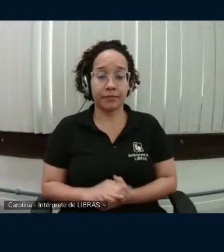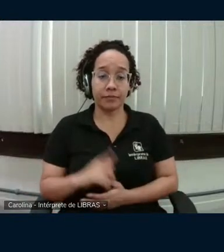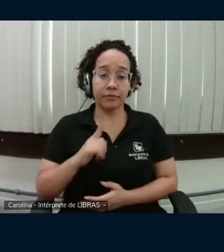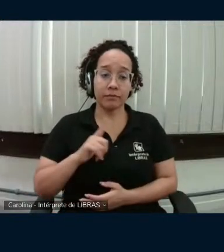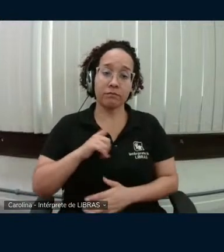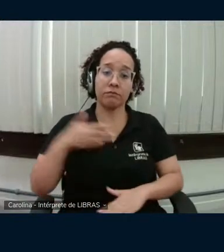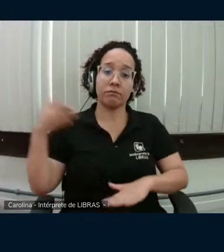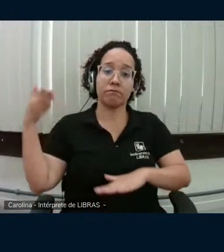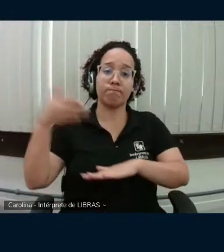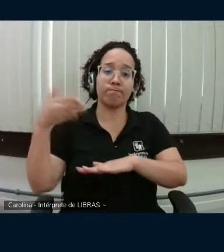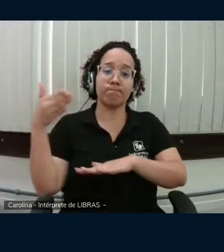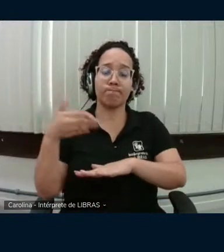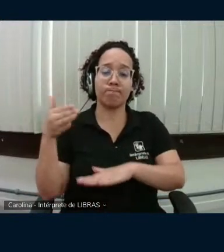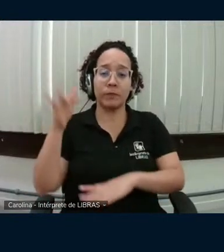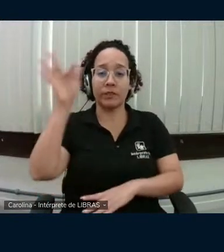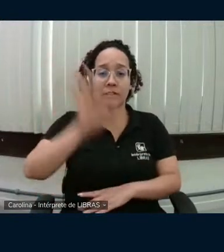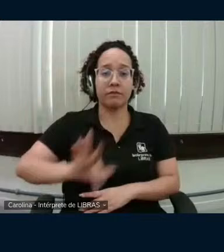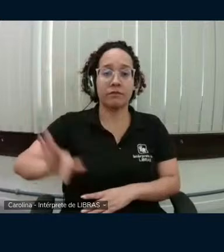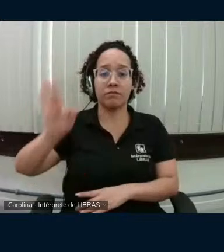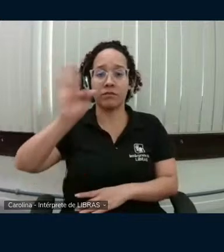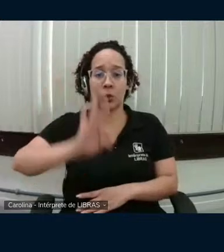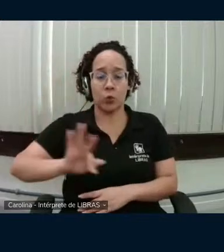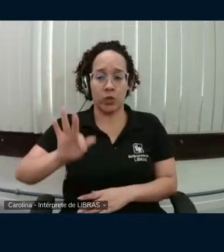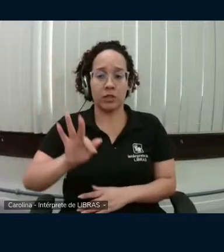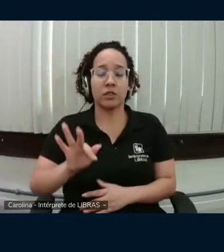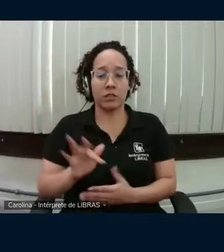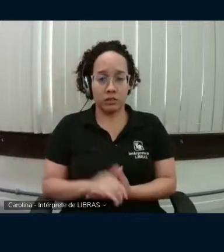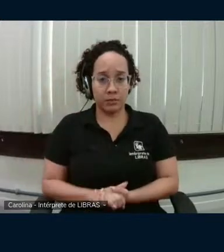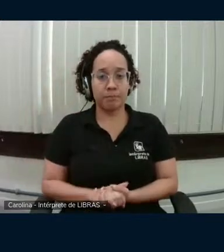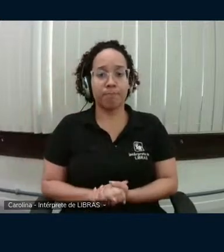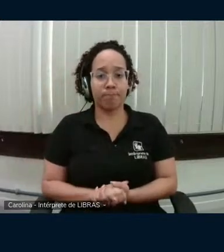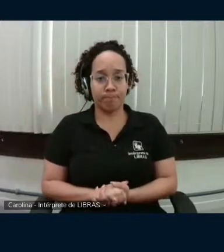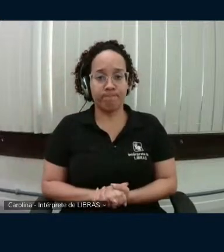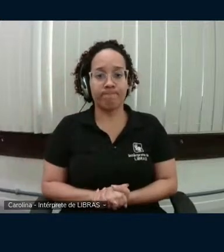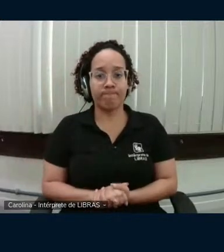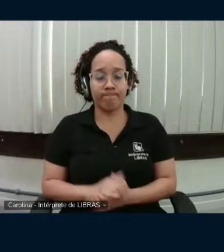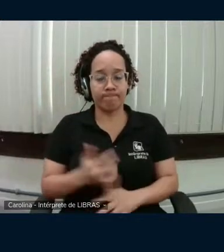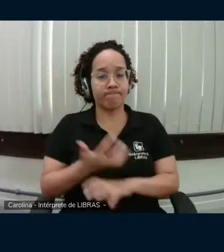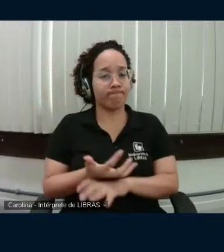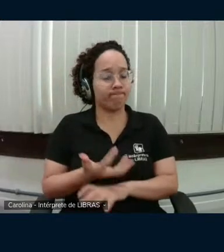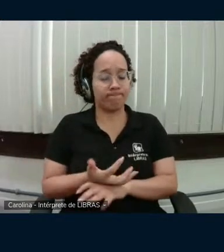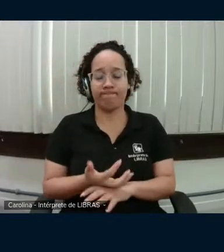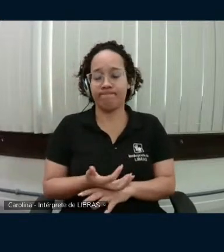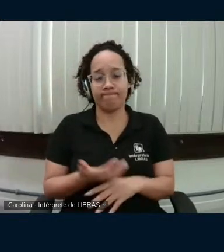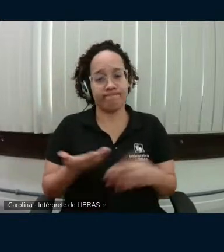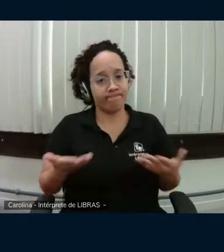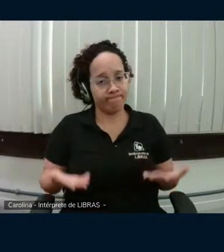tão pequeno ao ensino superior, essa lógica disciplinar vai fazer sentido.